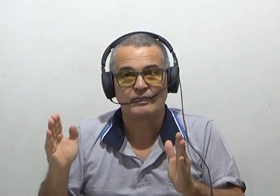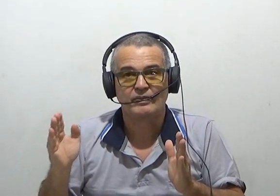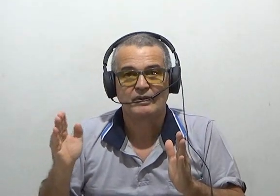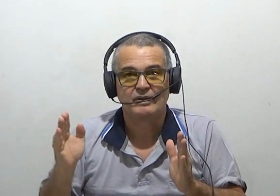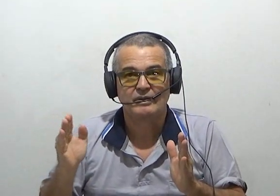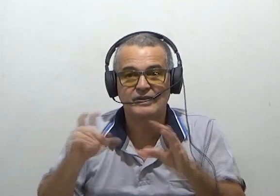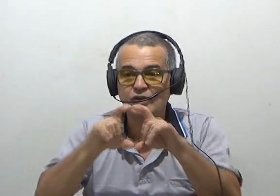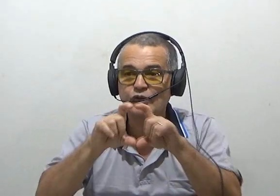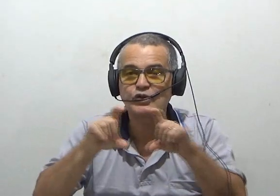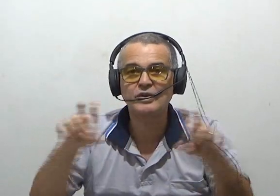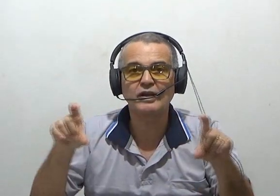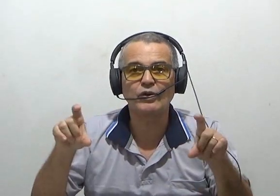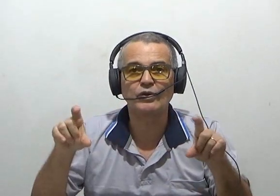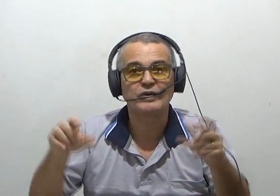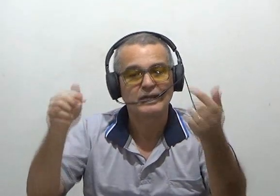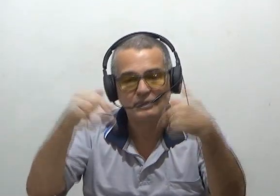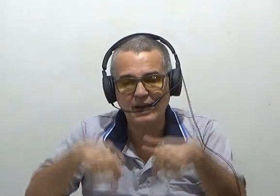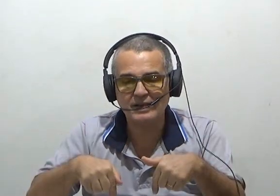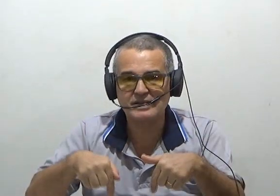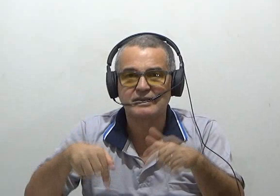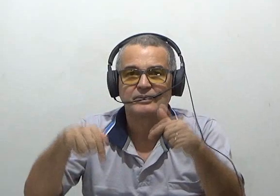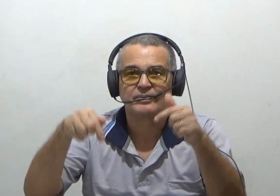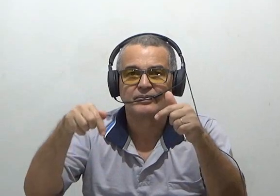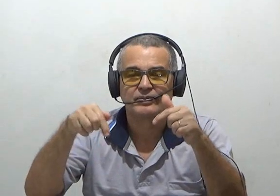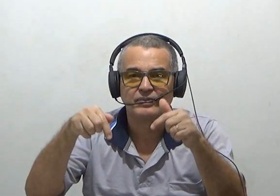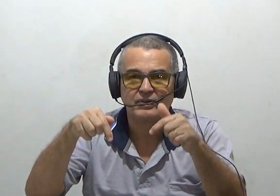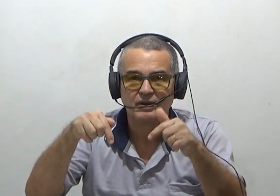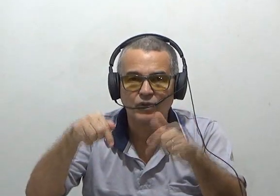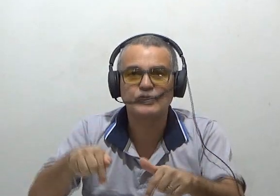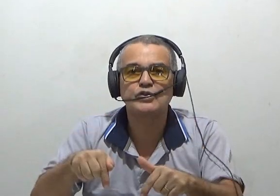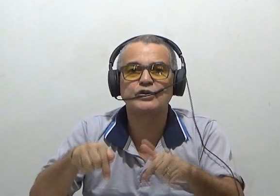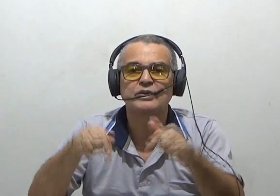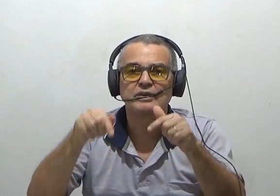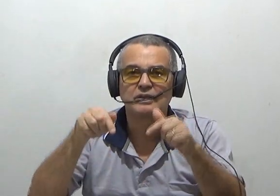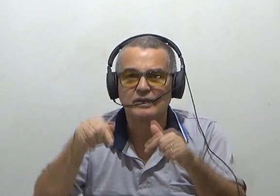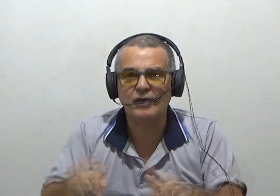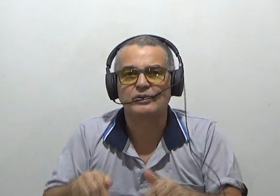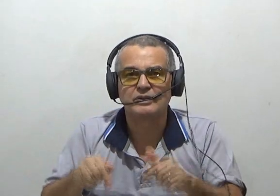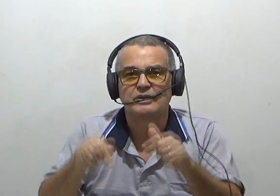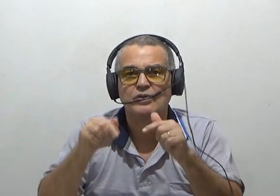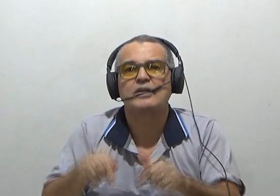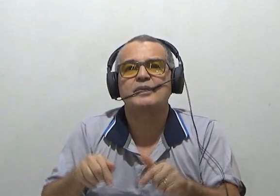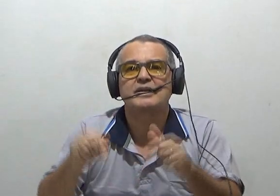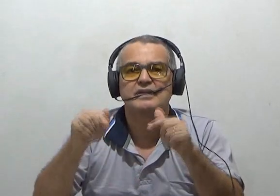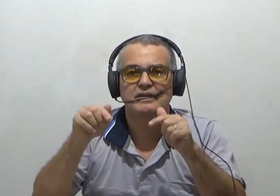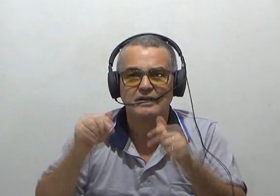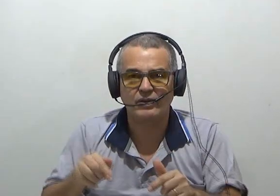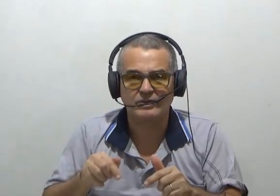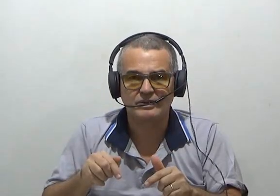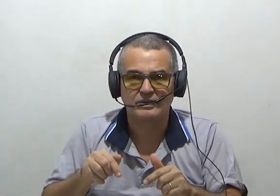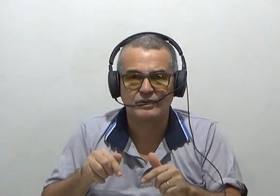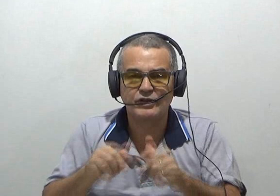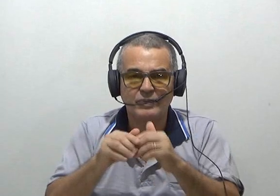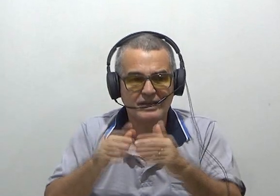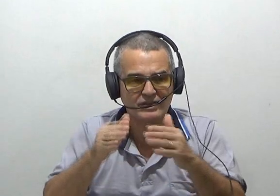longo, para a gente construir longo, mas com surdo, não. Com libras,